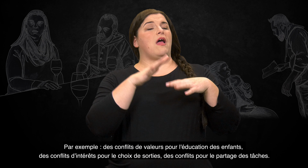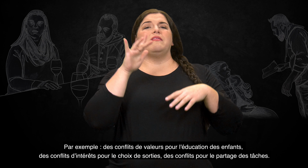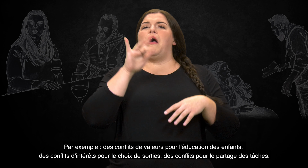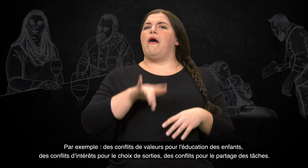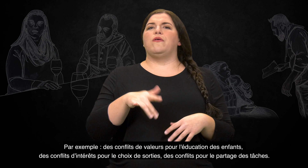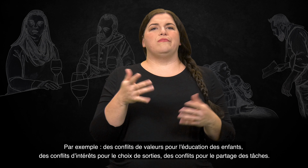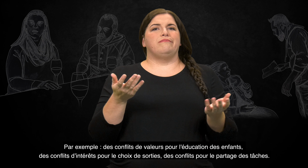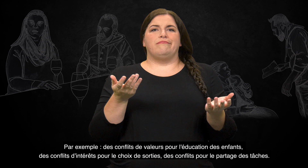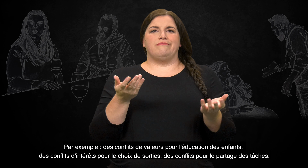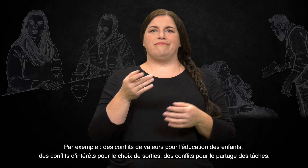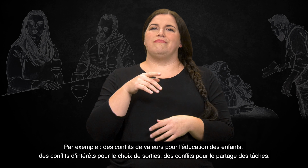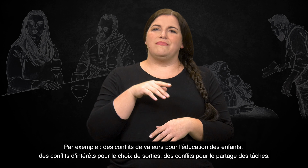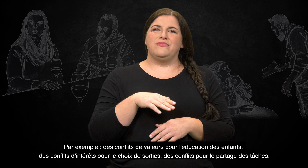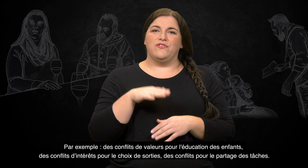conflits pour le partage des tâches.